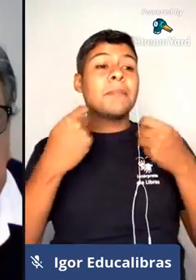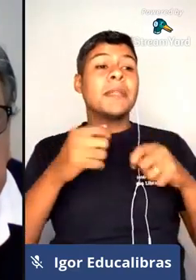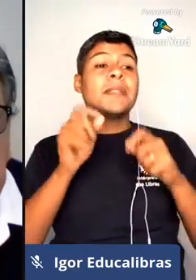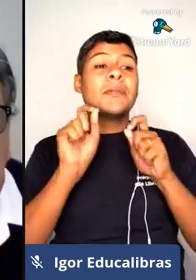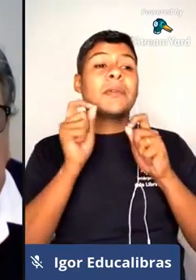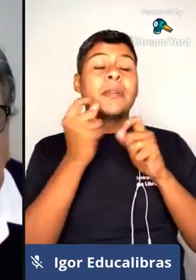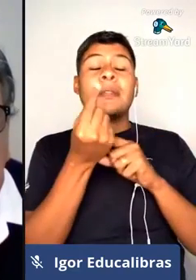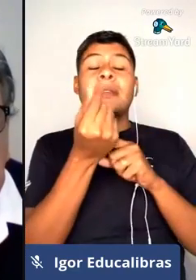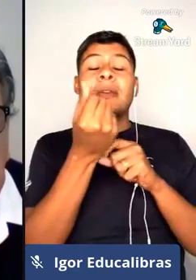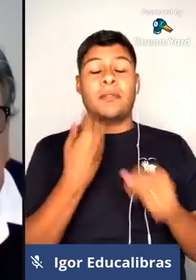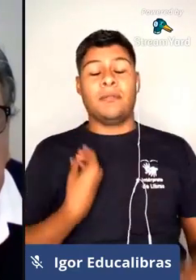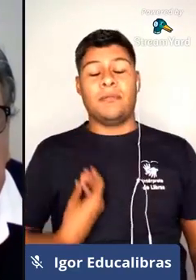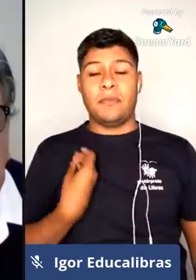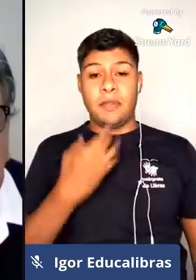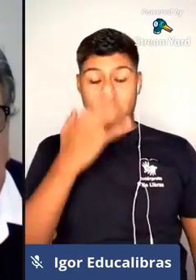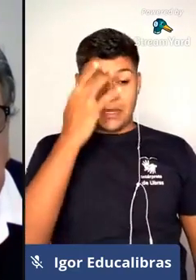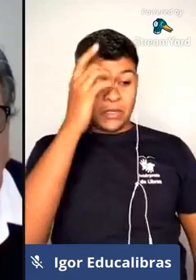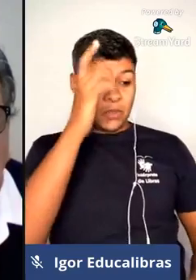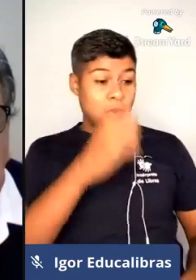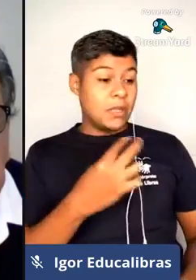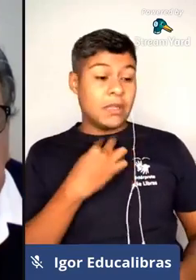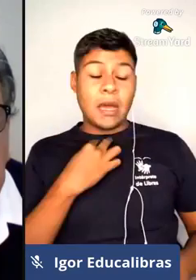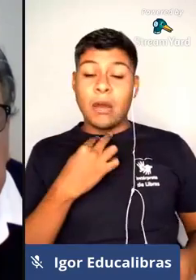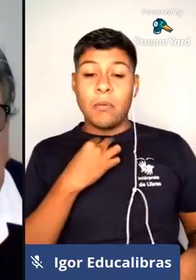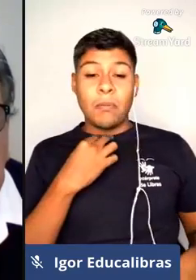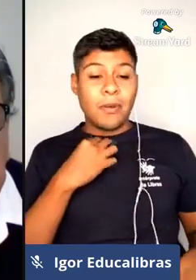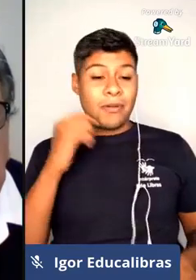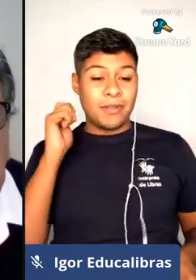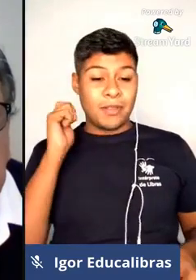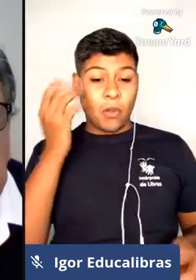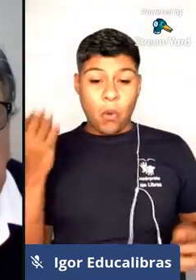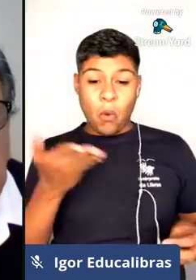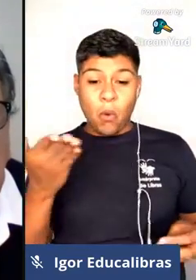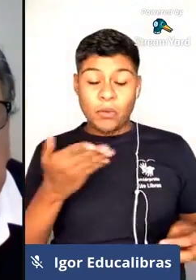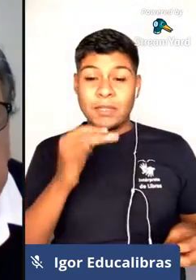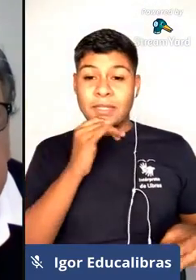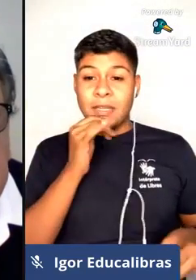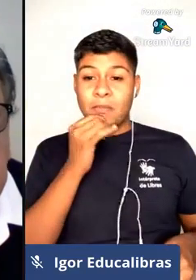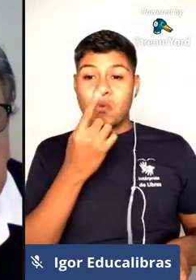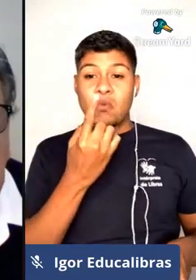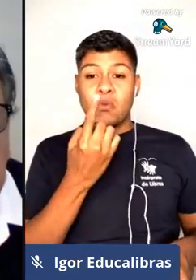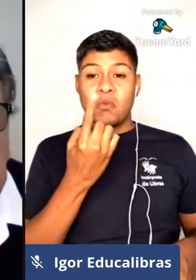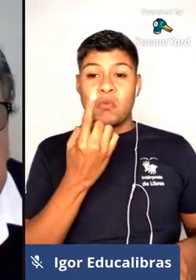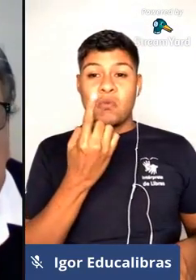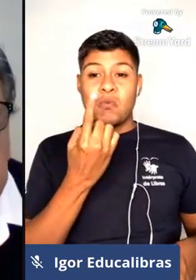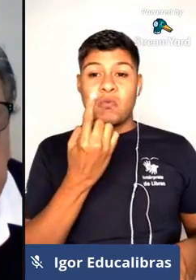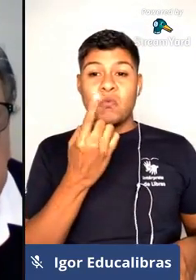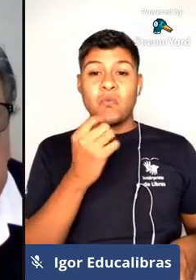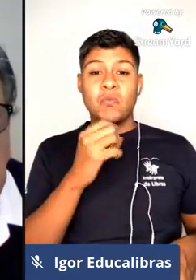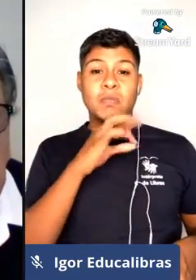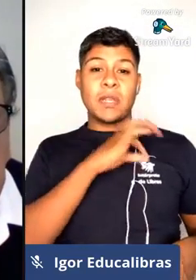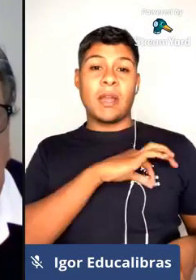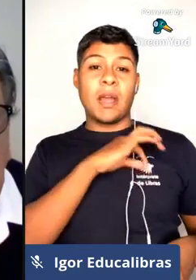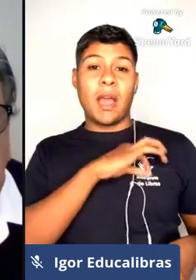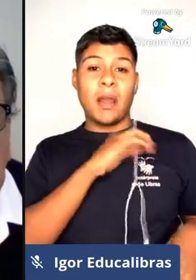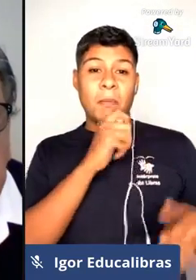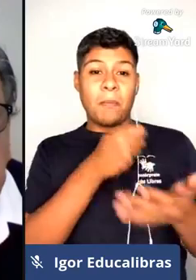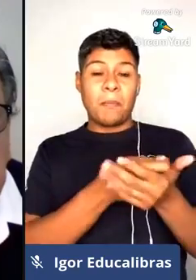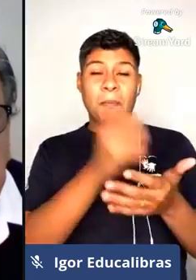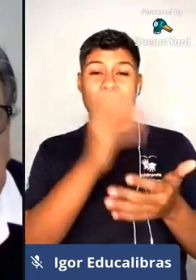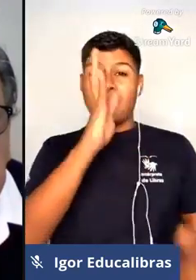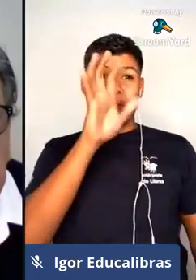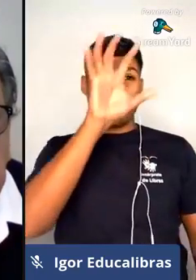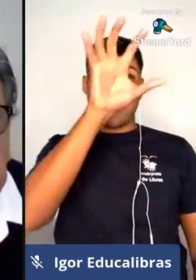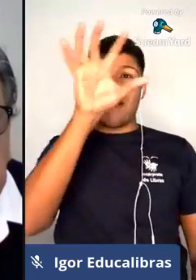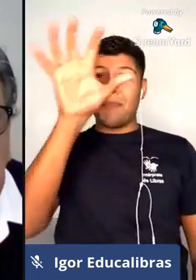viver. Essas pessoas não podem ter uma renda média hoje de menos de um salário mínimo em alguns casos, em algumas regiões do Brasil.